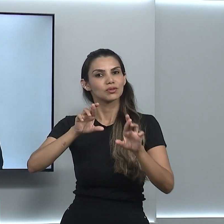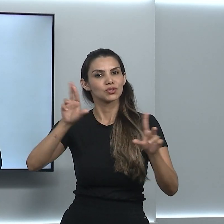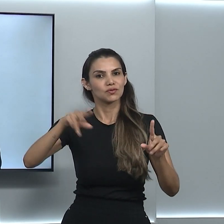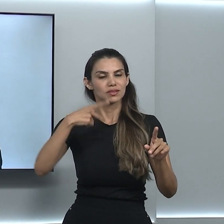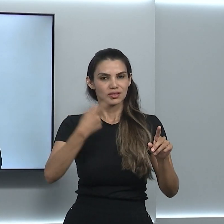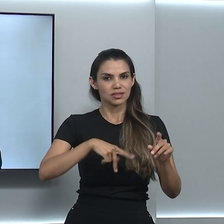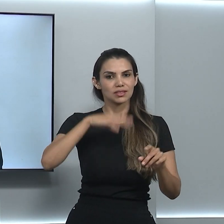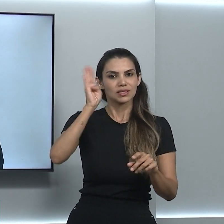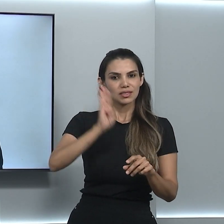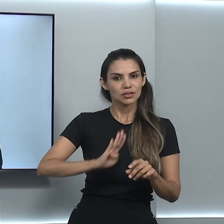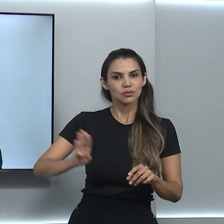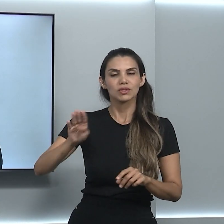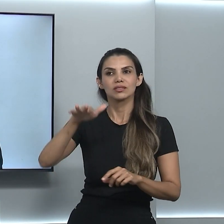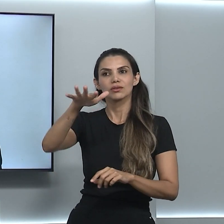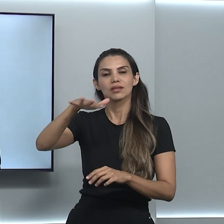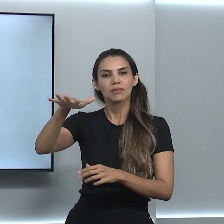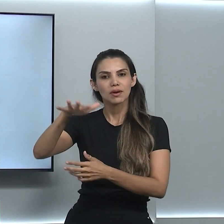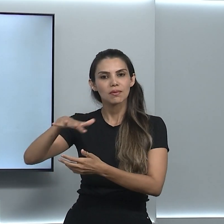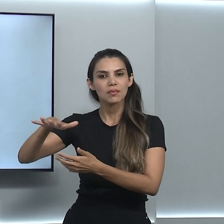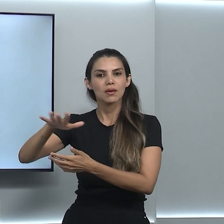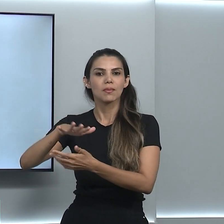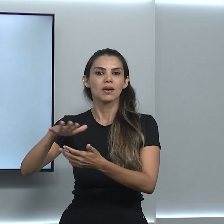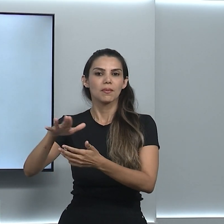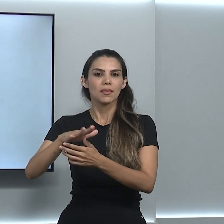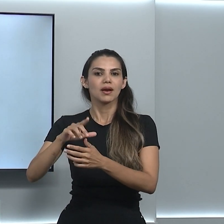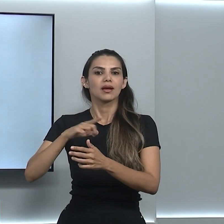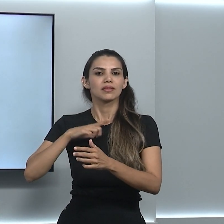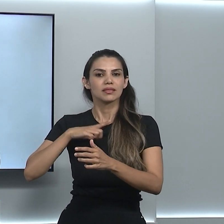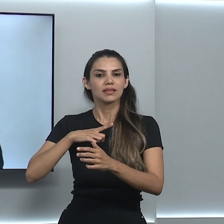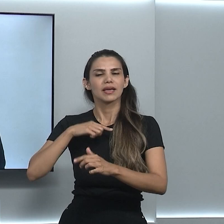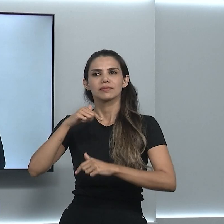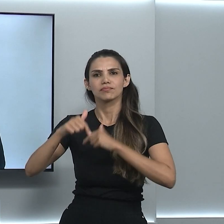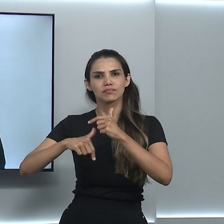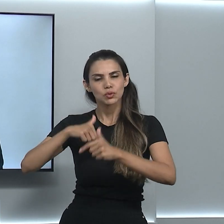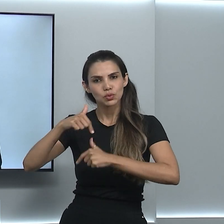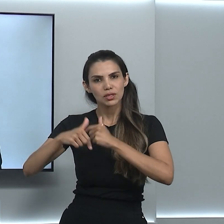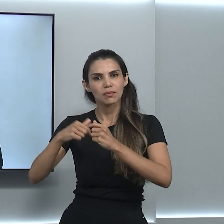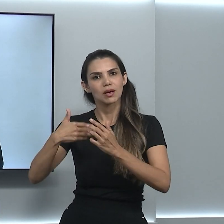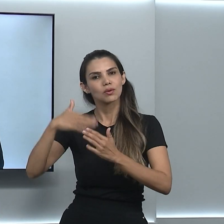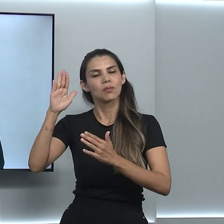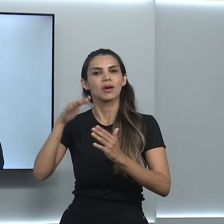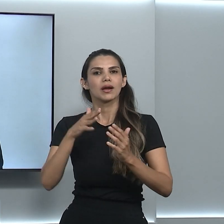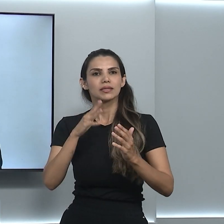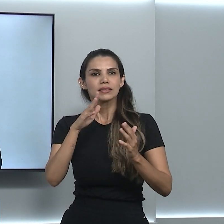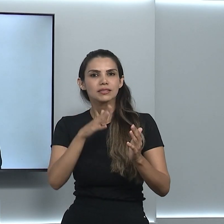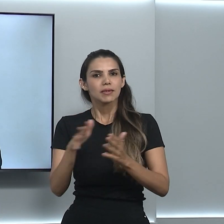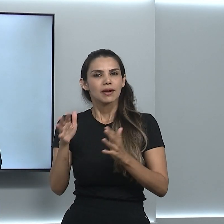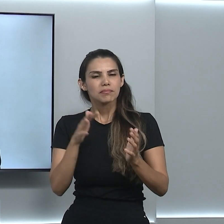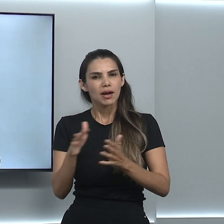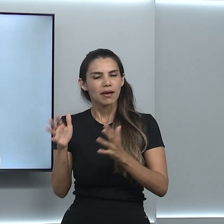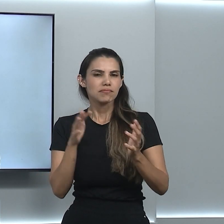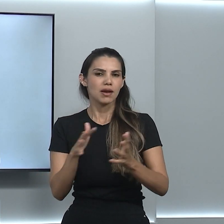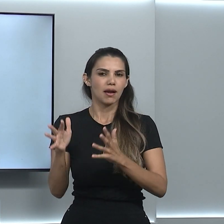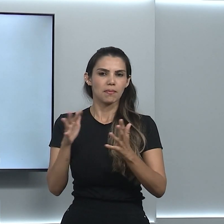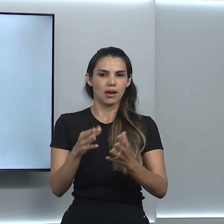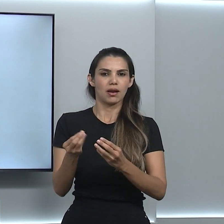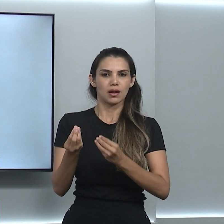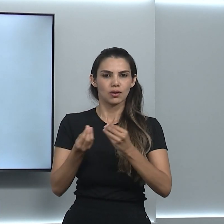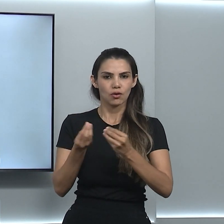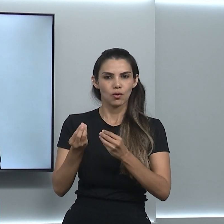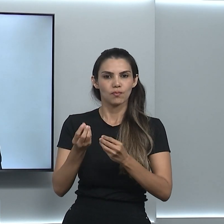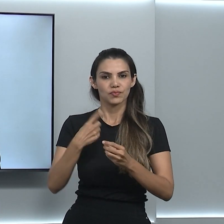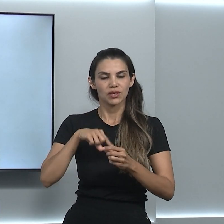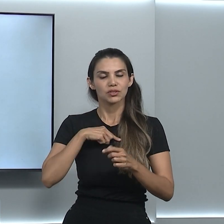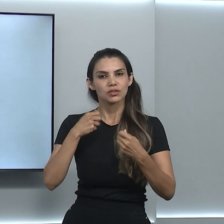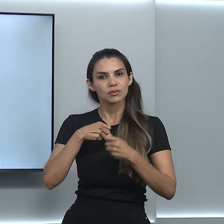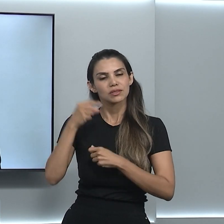eles passaram a operar com maior nível de produtividade. E por que isso? Porque é uma coisa que às vezes a gente não